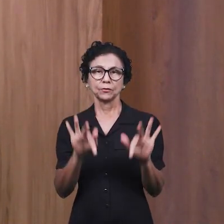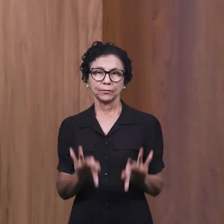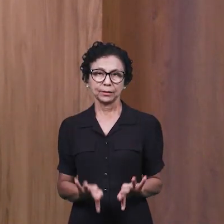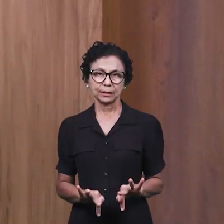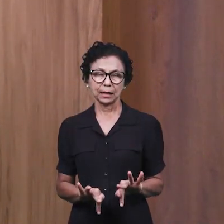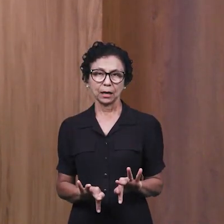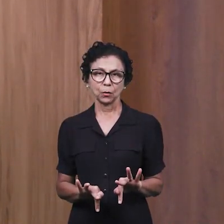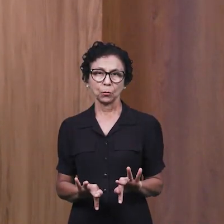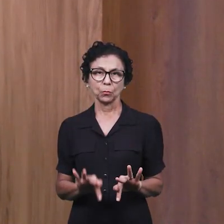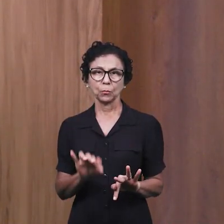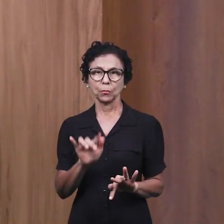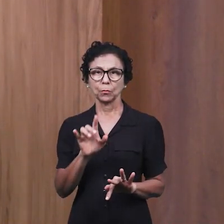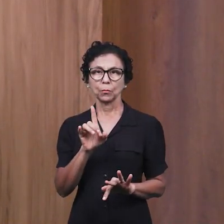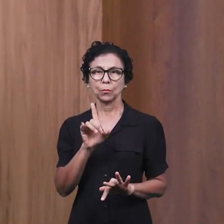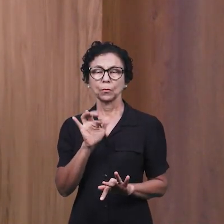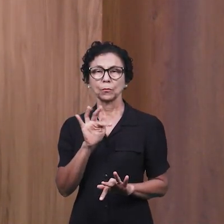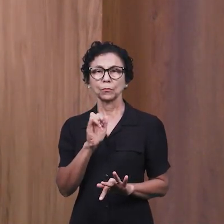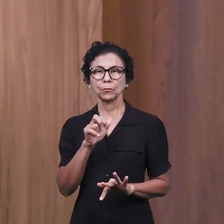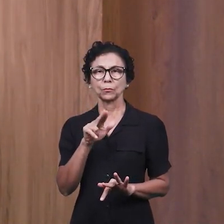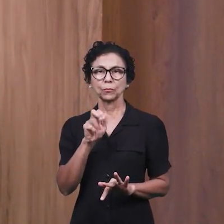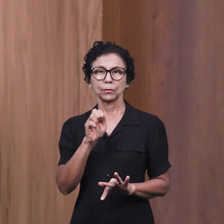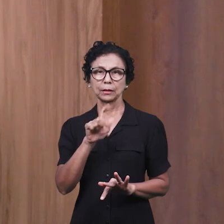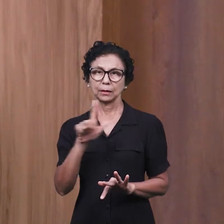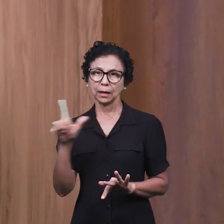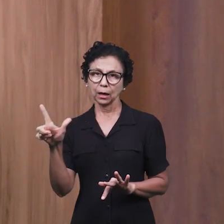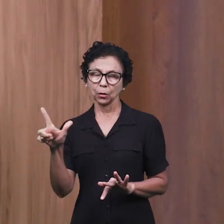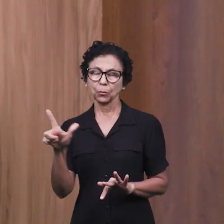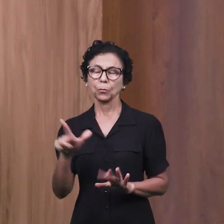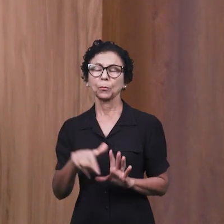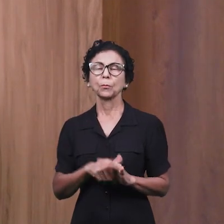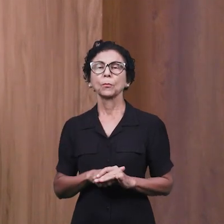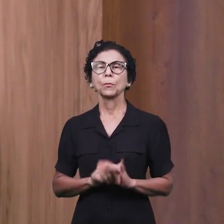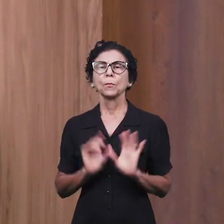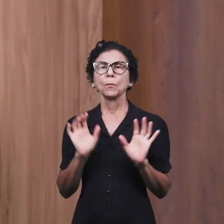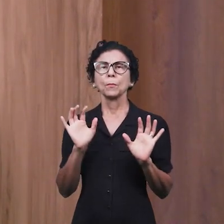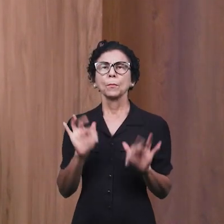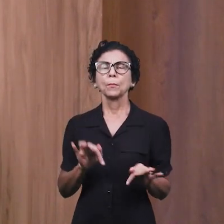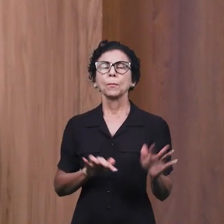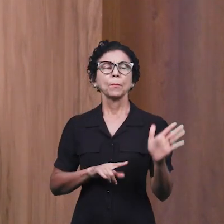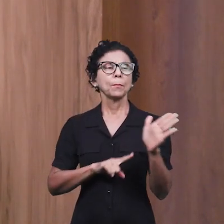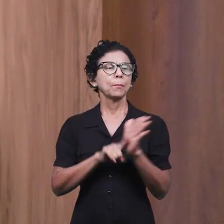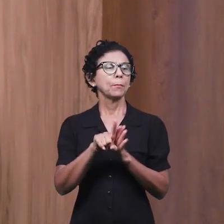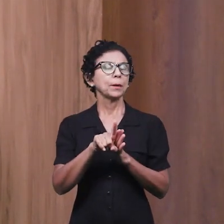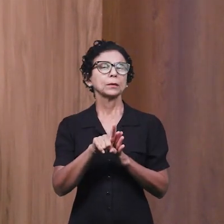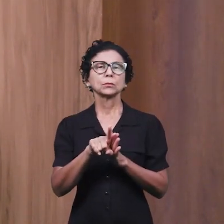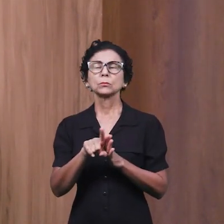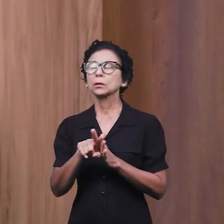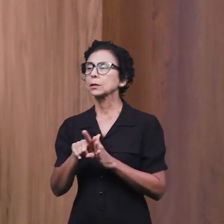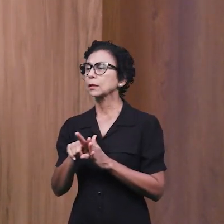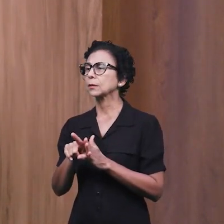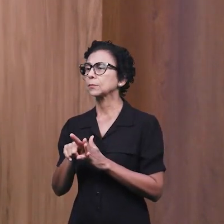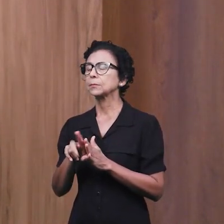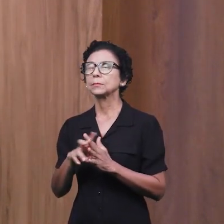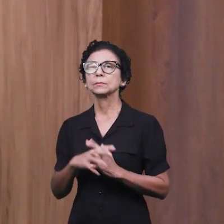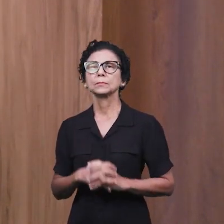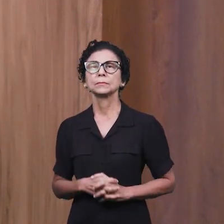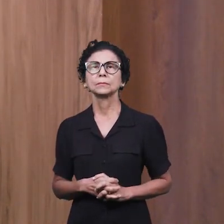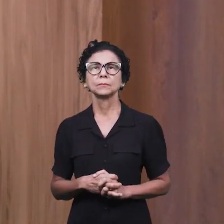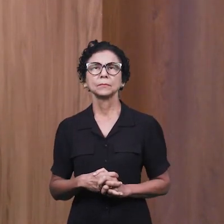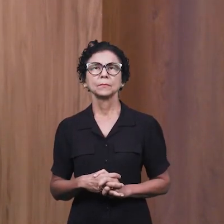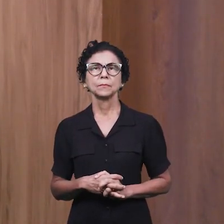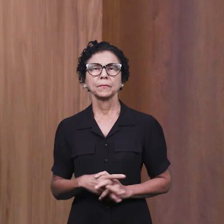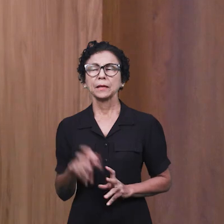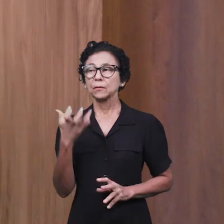F, final do culto. Você pode perguntar ao sinal de pergunta. Você